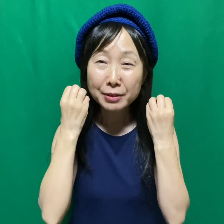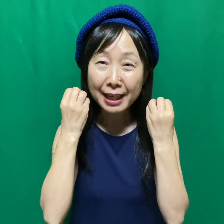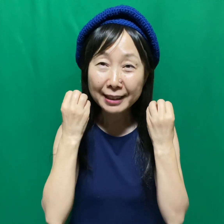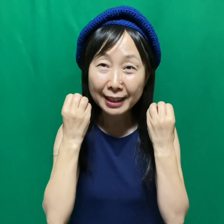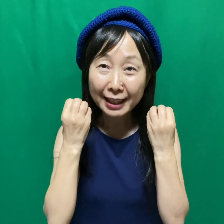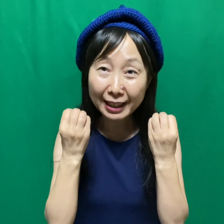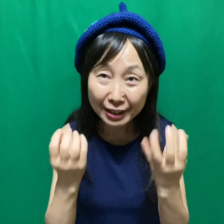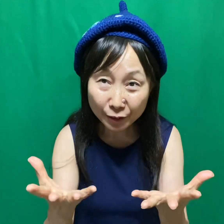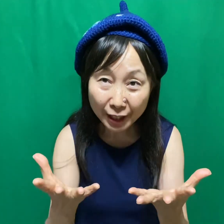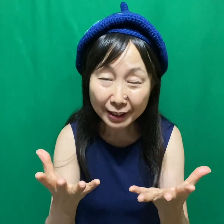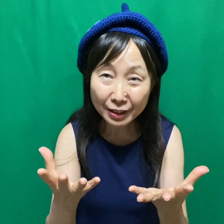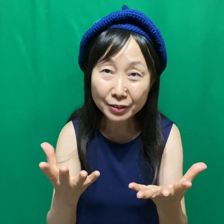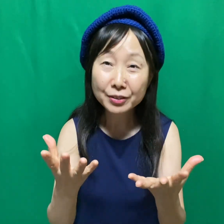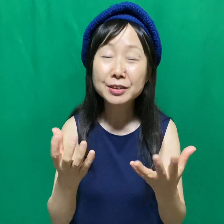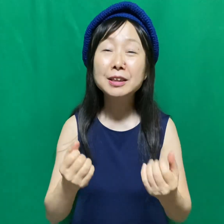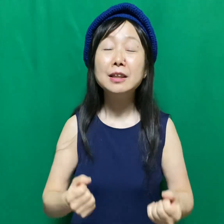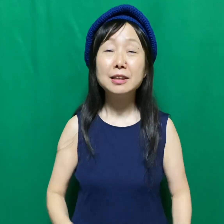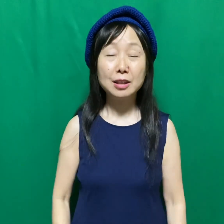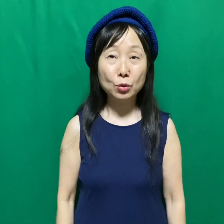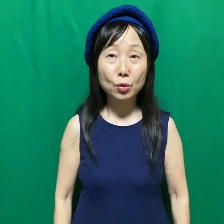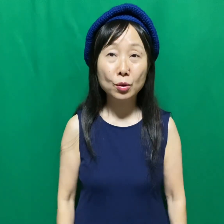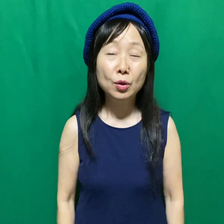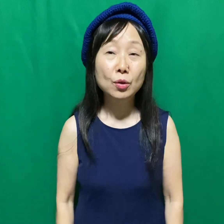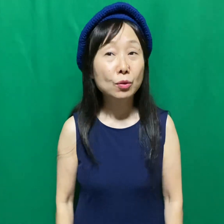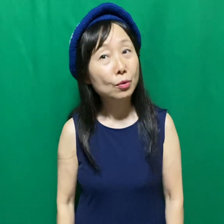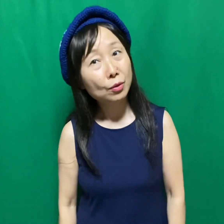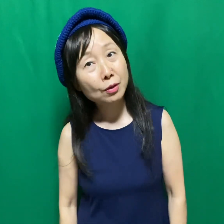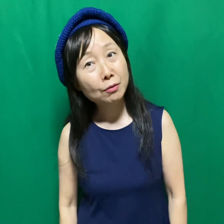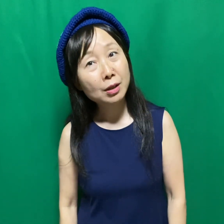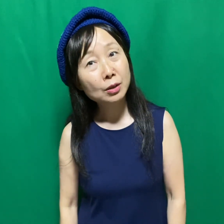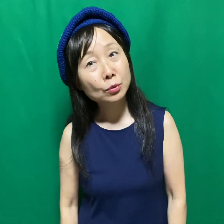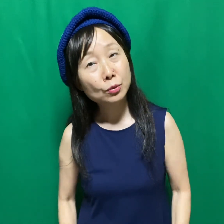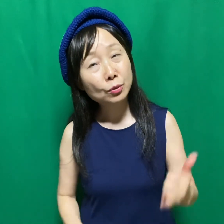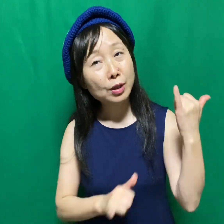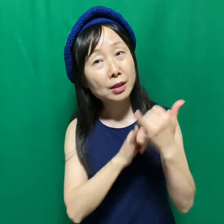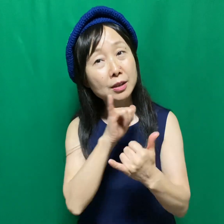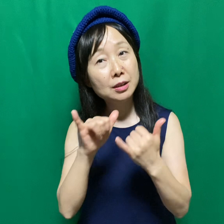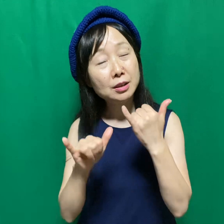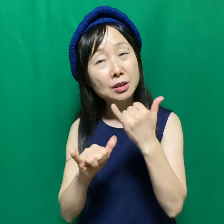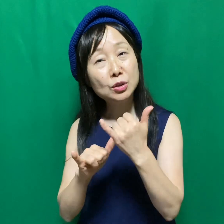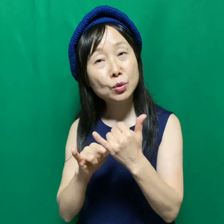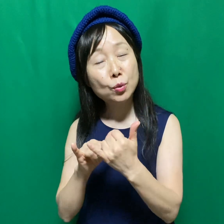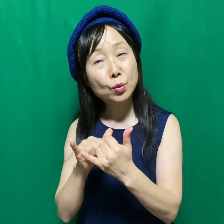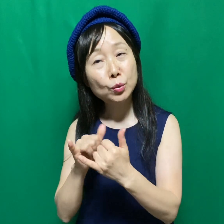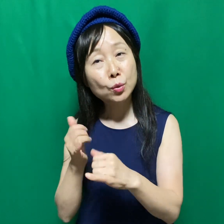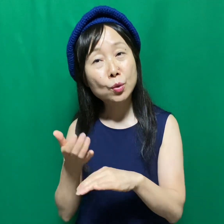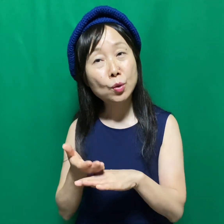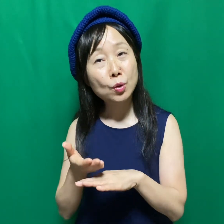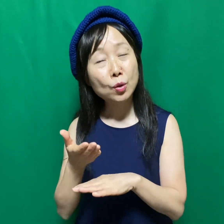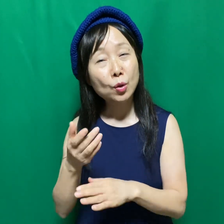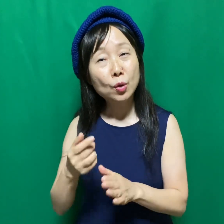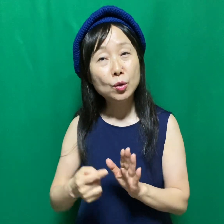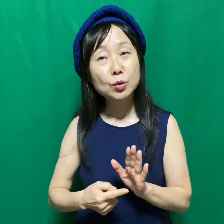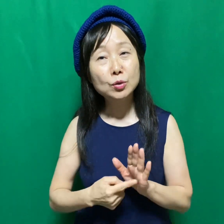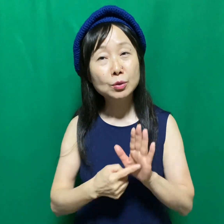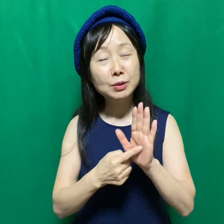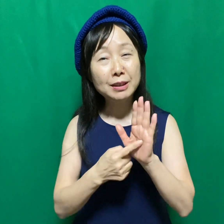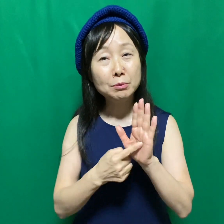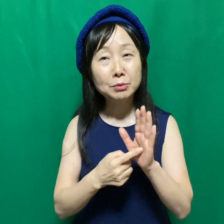いながら広げていく様子なんですけど、これはあの歴史上の人物